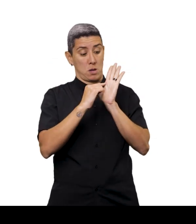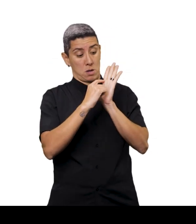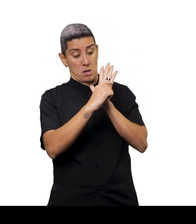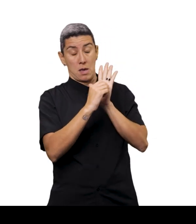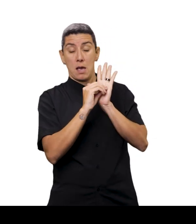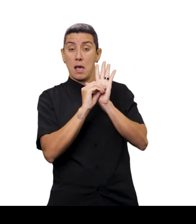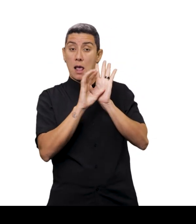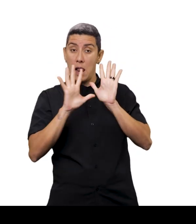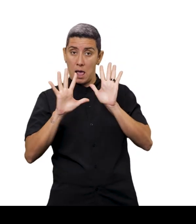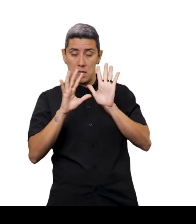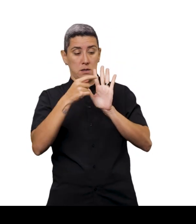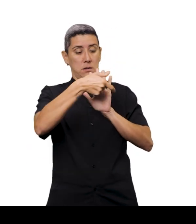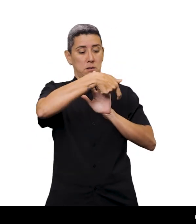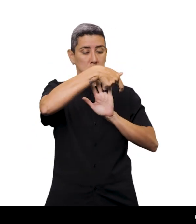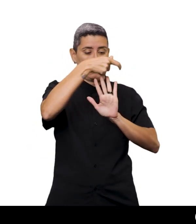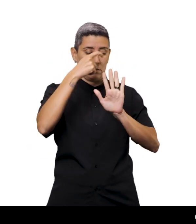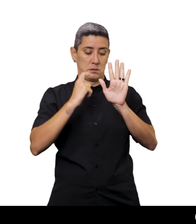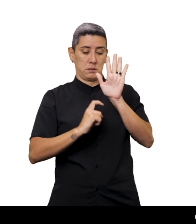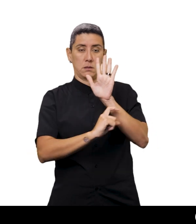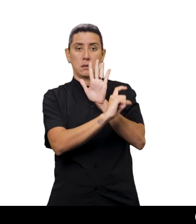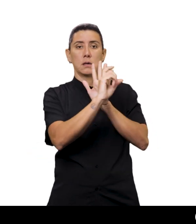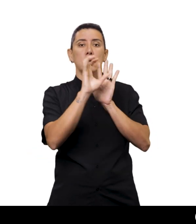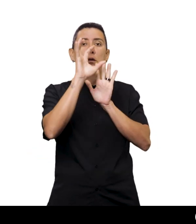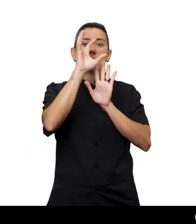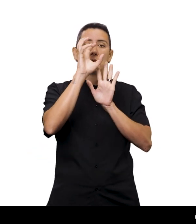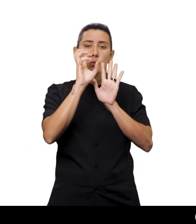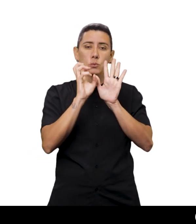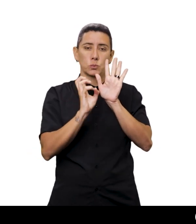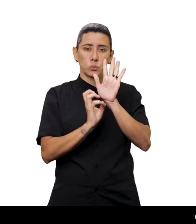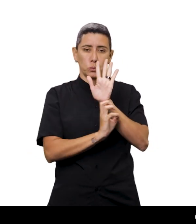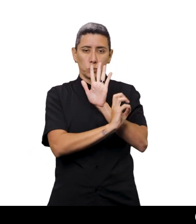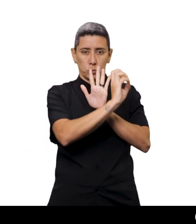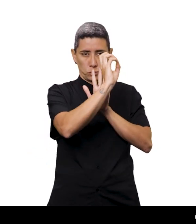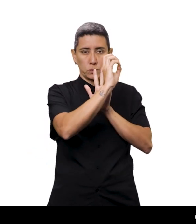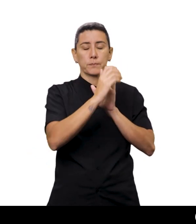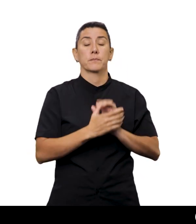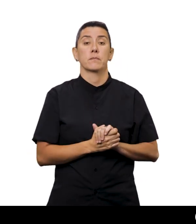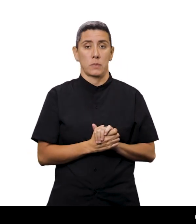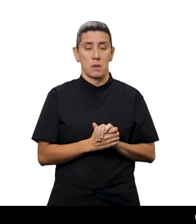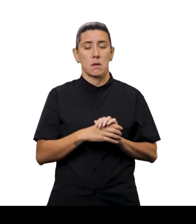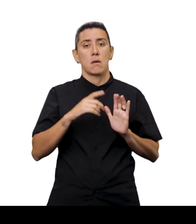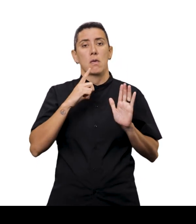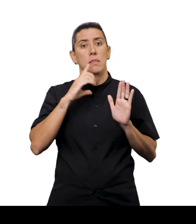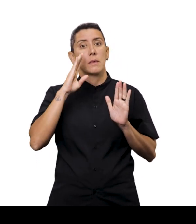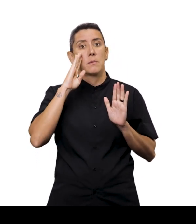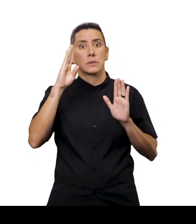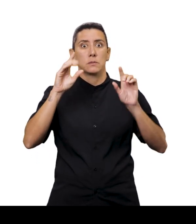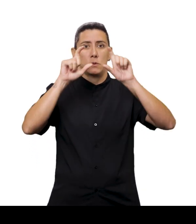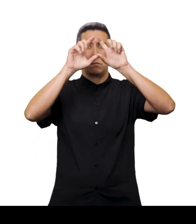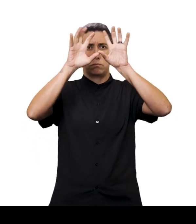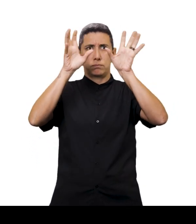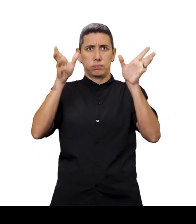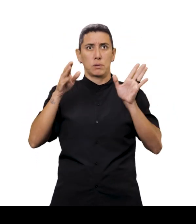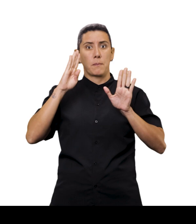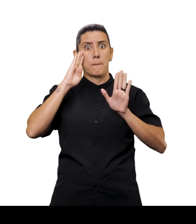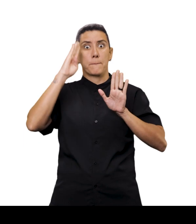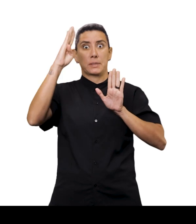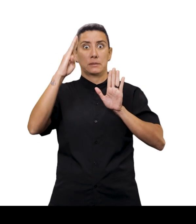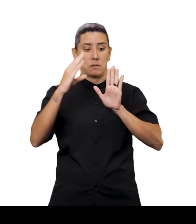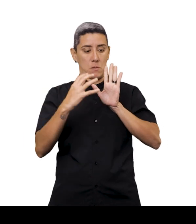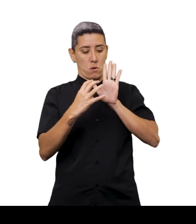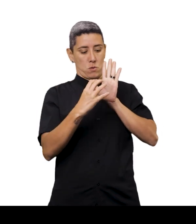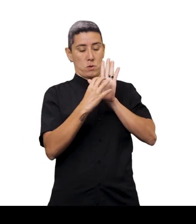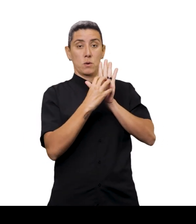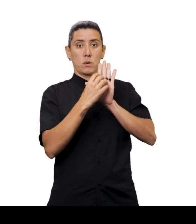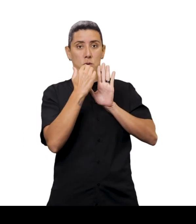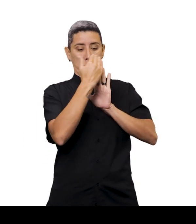extremidades superior e inferior, ocupando quase toda a primeira porção da tela. Do centro para a parte